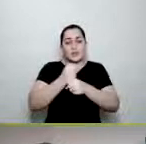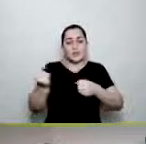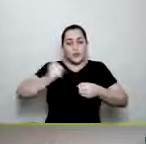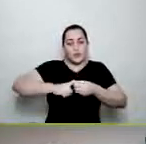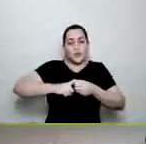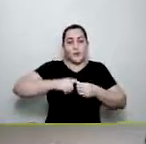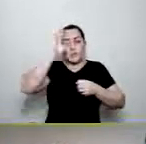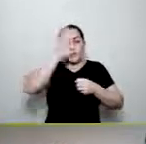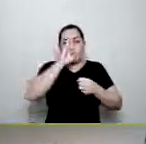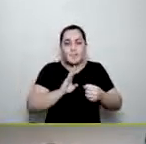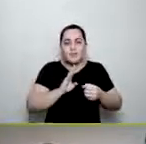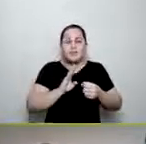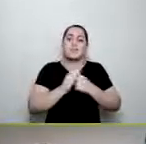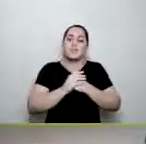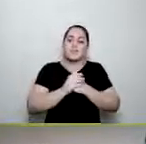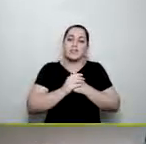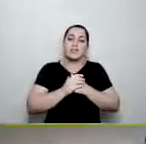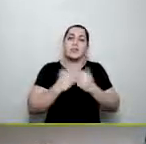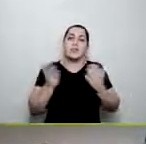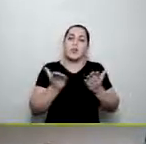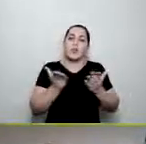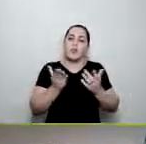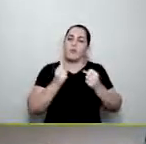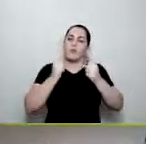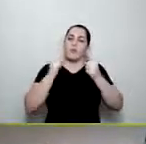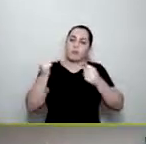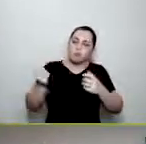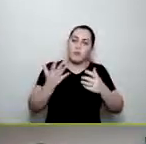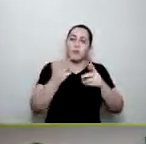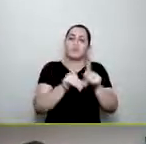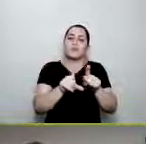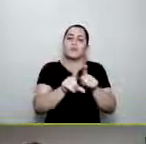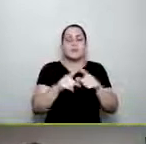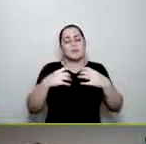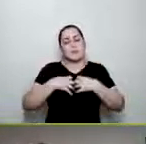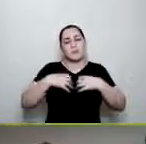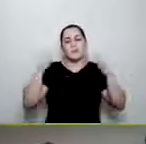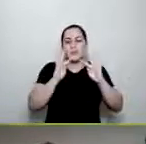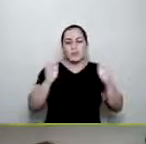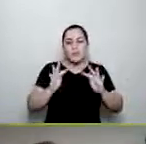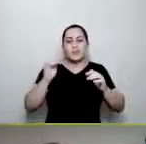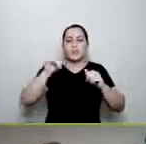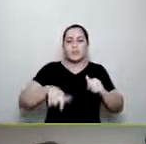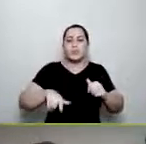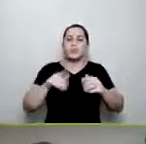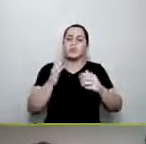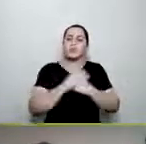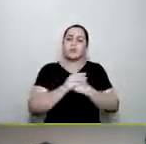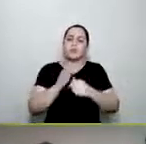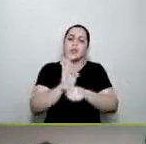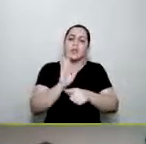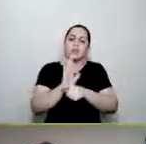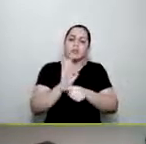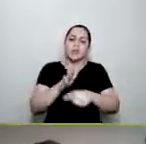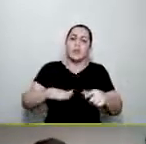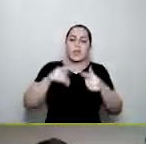e aqui no Museu Guild com uma nova bolsa. Estou muito feliz de poder, de novo, contribuir para a linguística